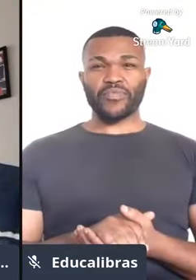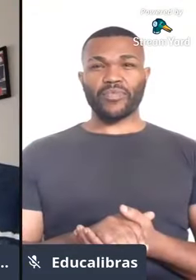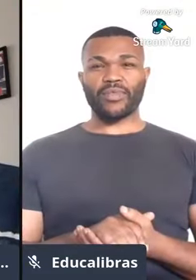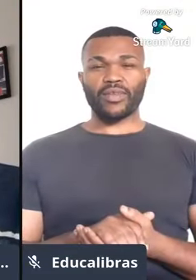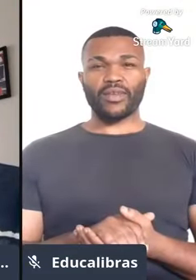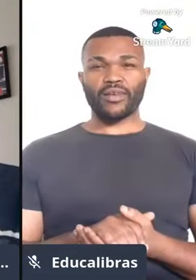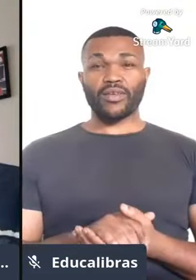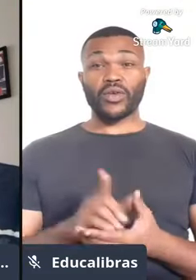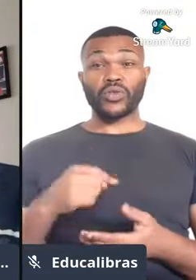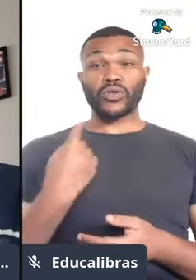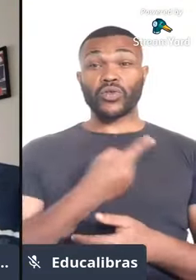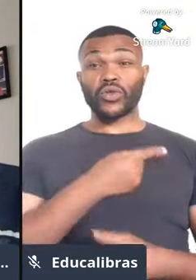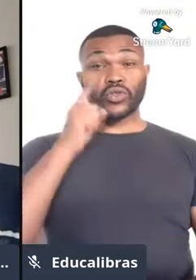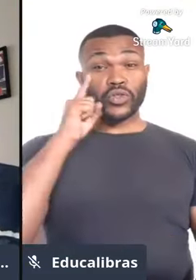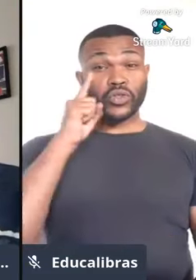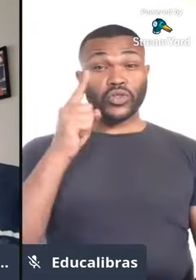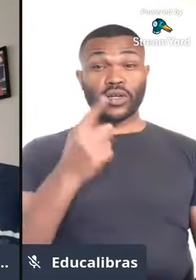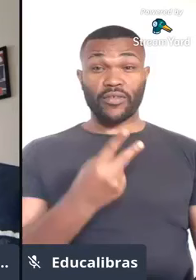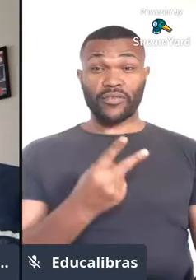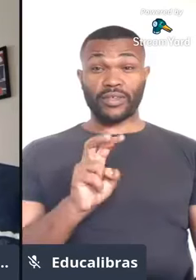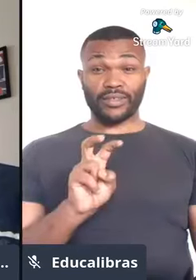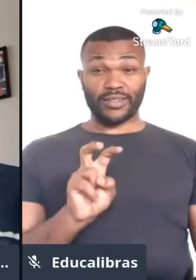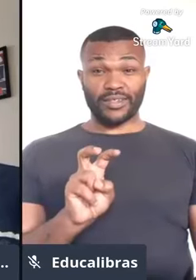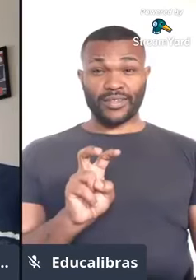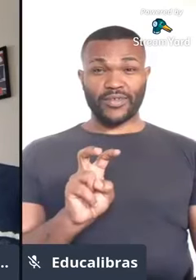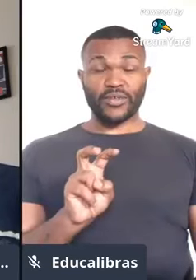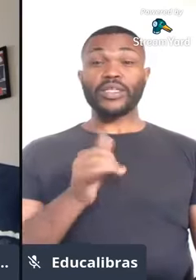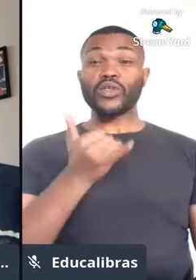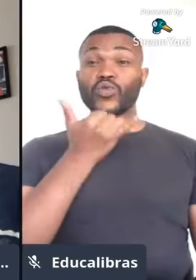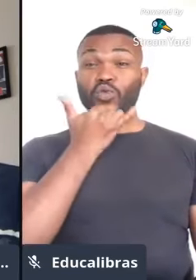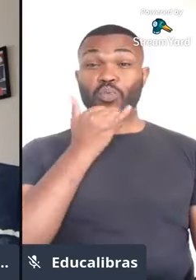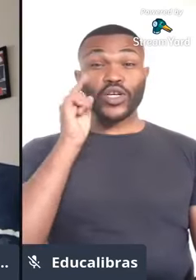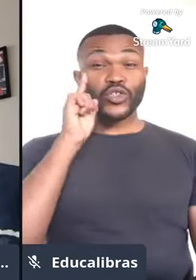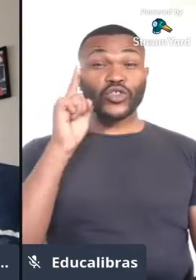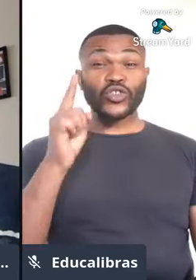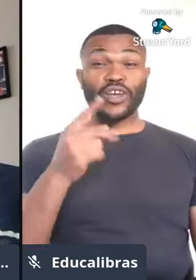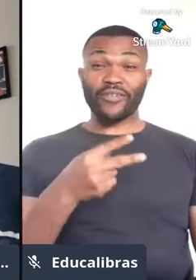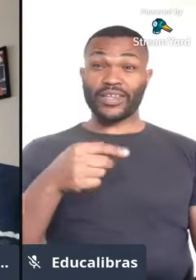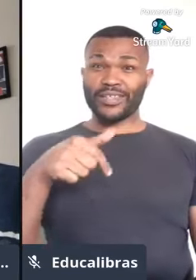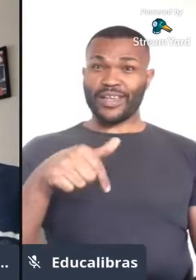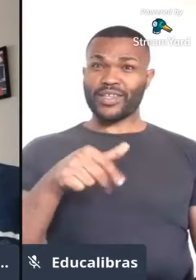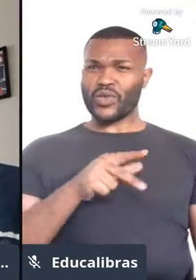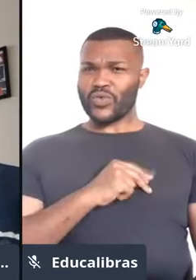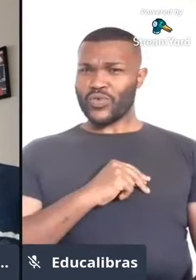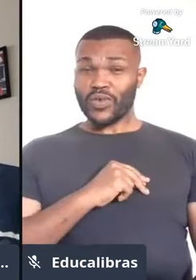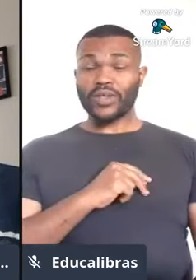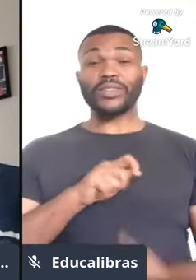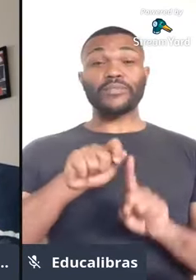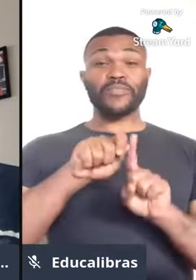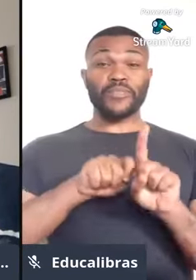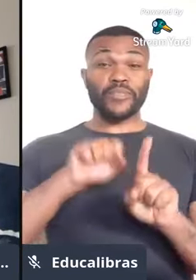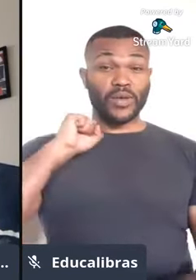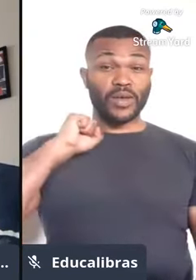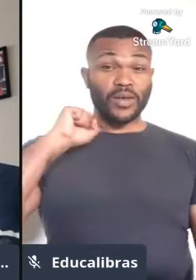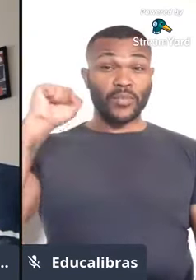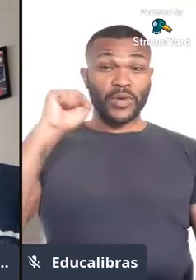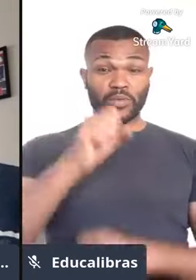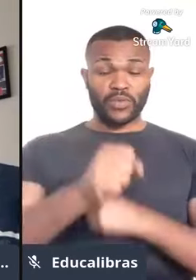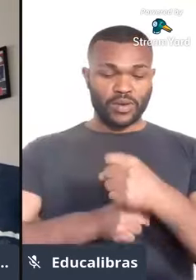hoje, dia 25, não é isso? 7. 27, ô louco. 27 de abril de